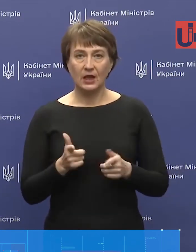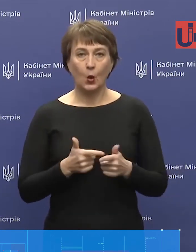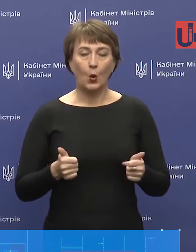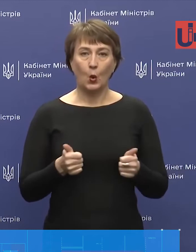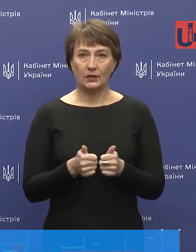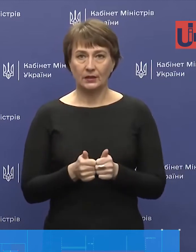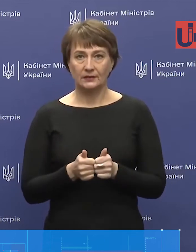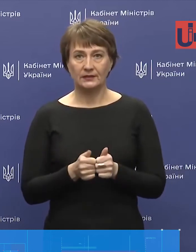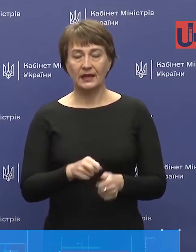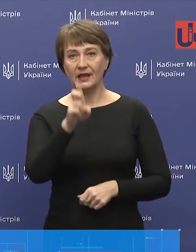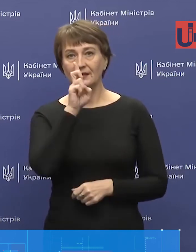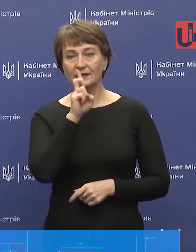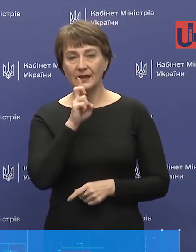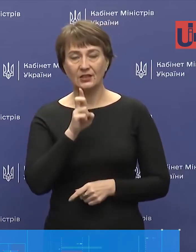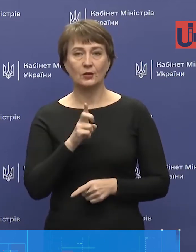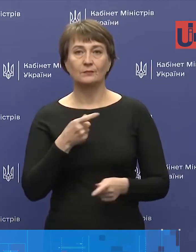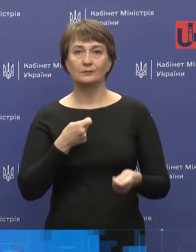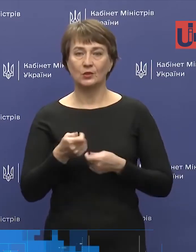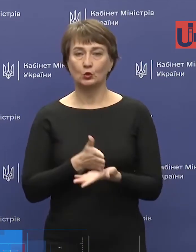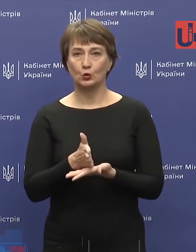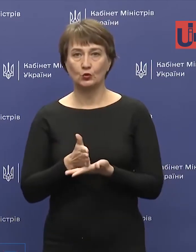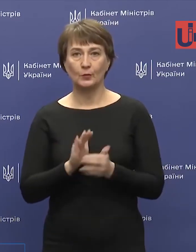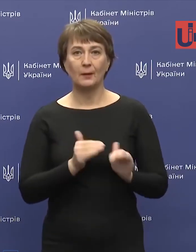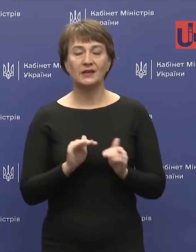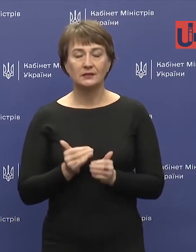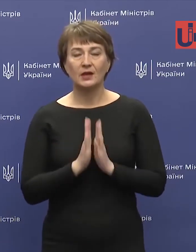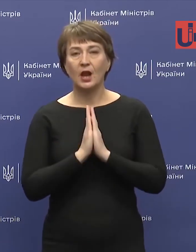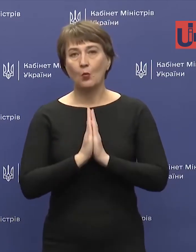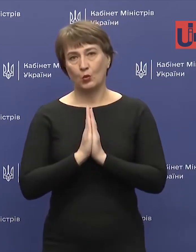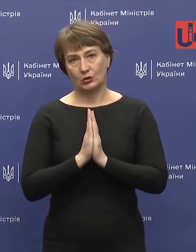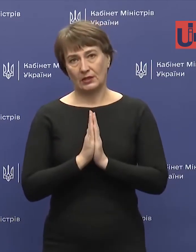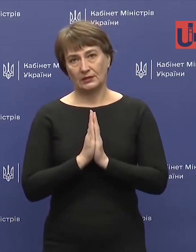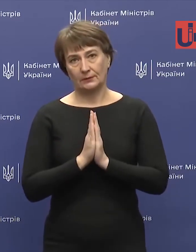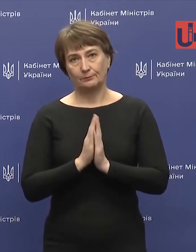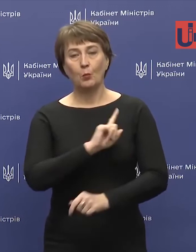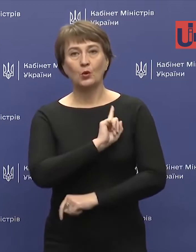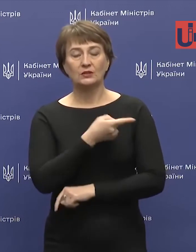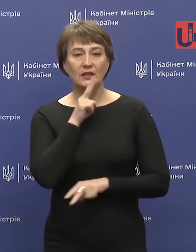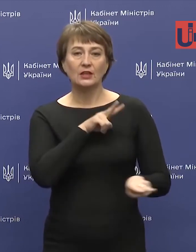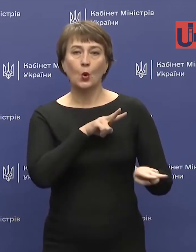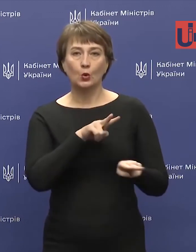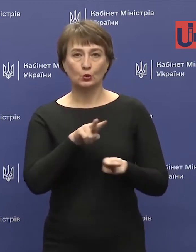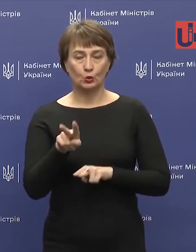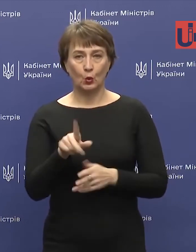органи Держпродспоживслужби. Максимально, будь ласка, посильте контроль щодо